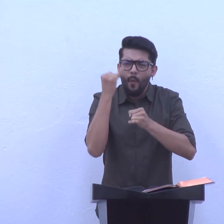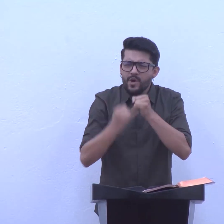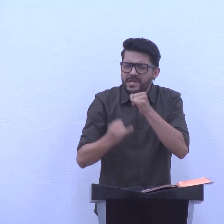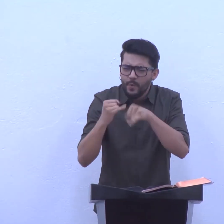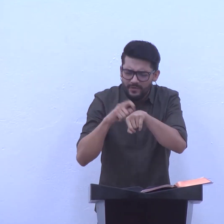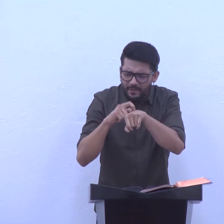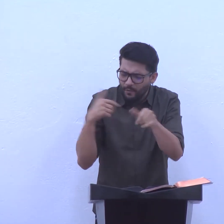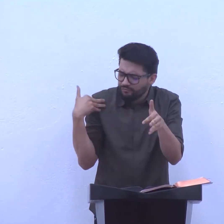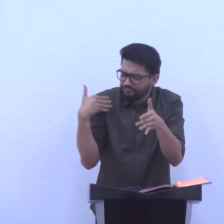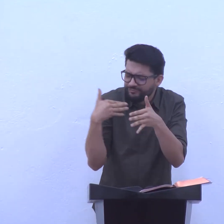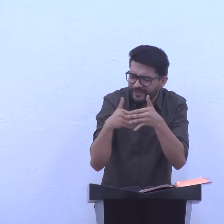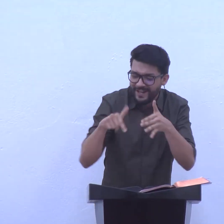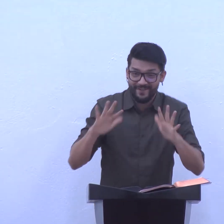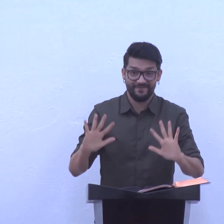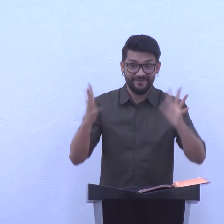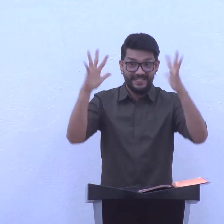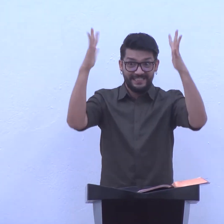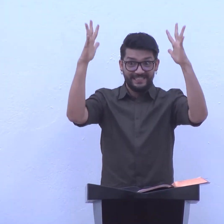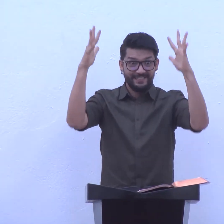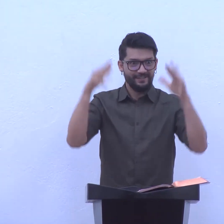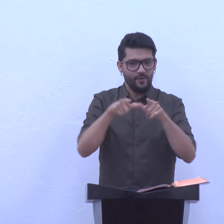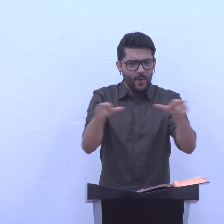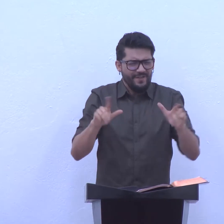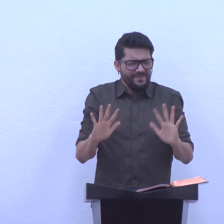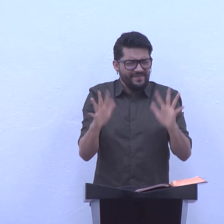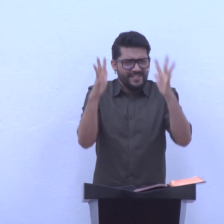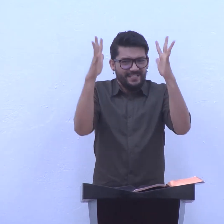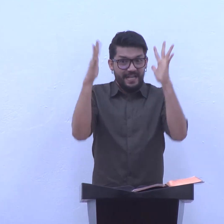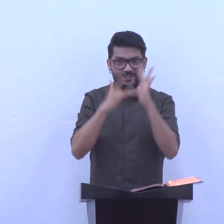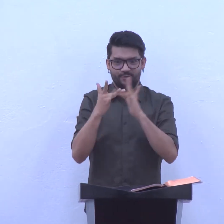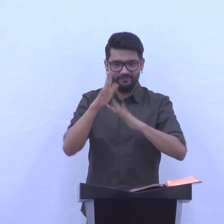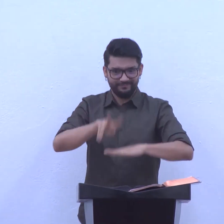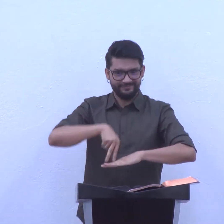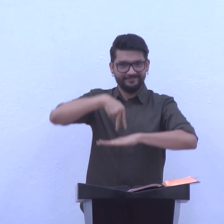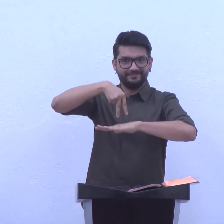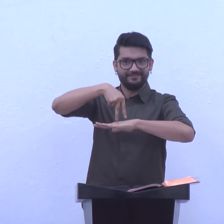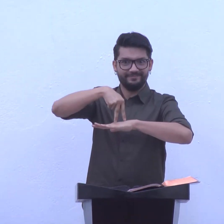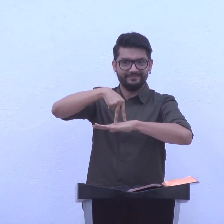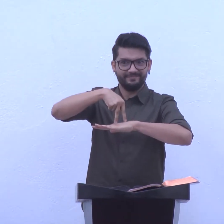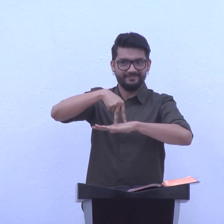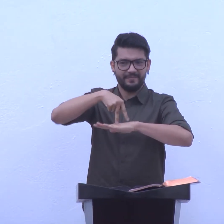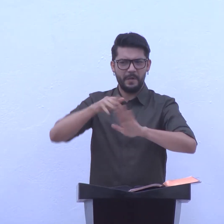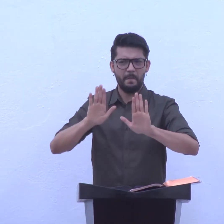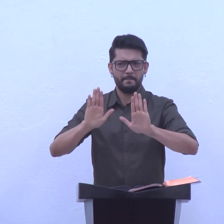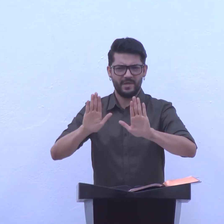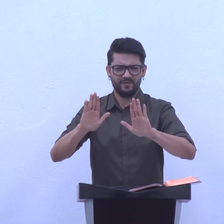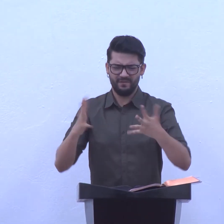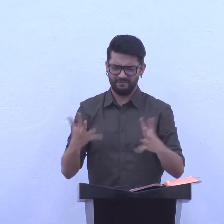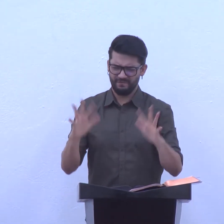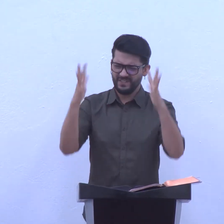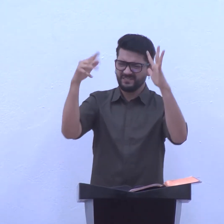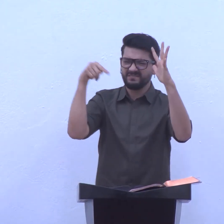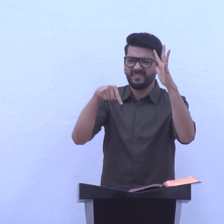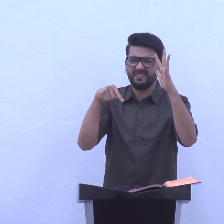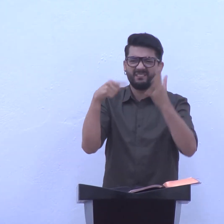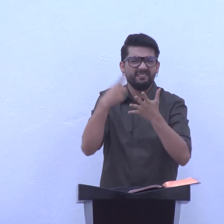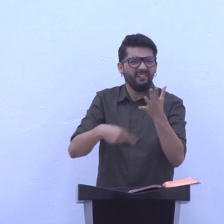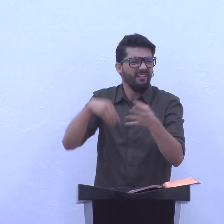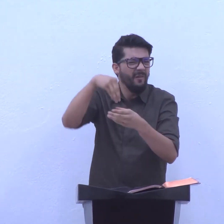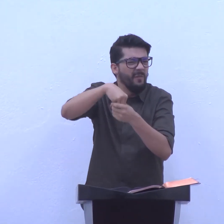¿Qué dicen estos pasajes? Dice que estaba Jesús en el último y gran día de la fiesta y se puso en